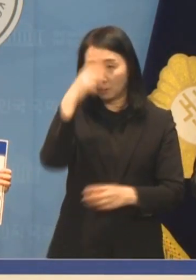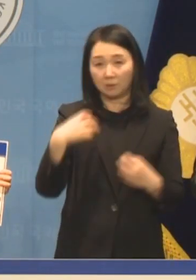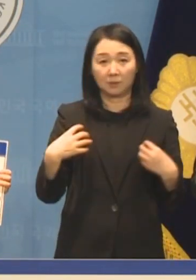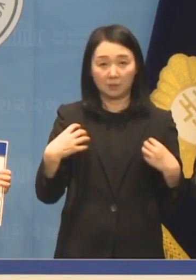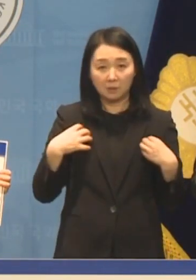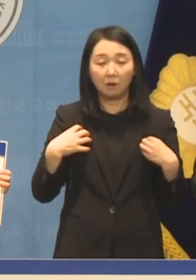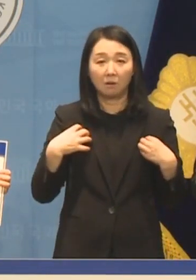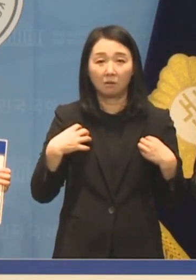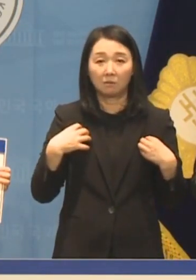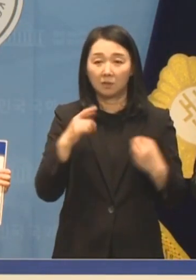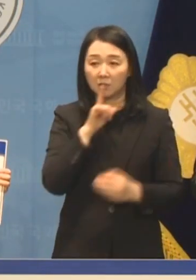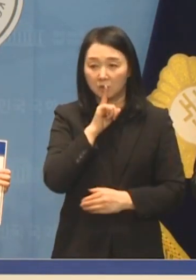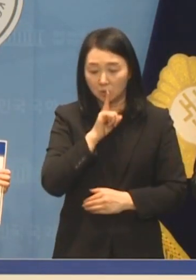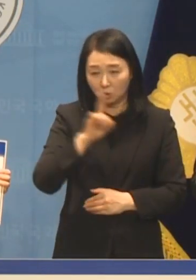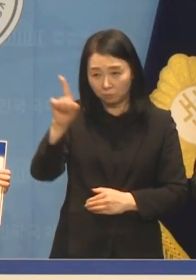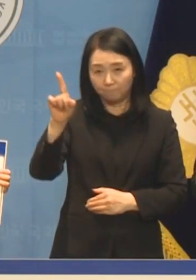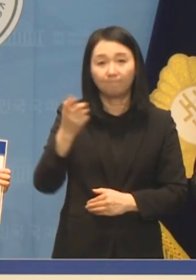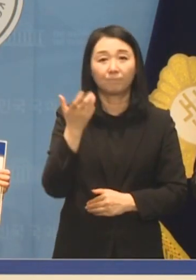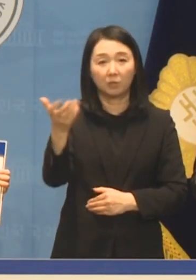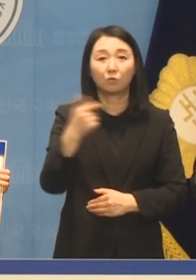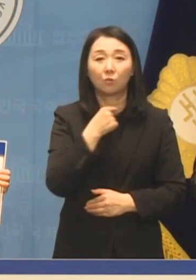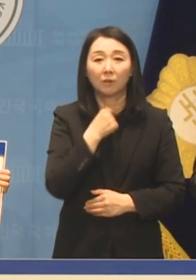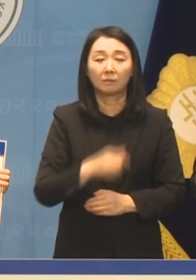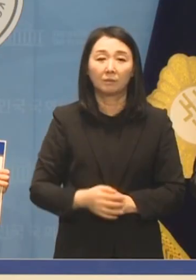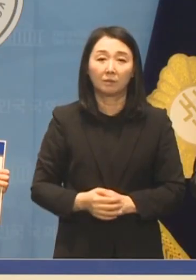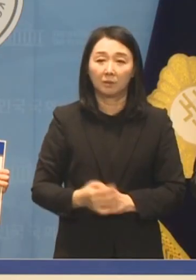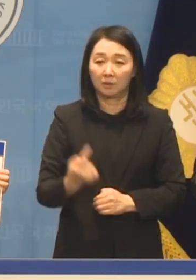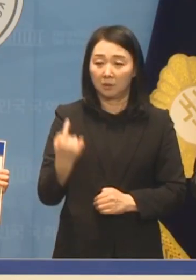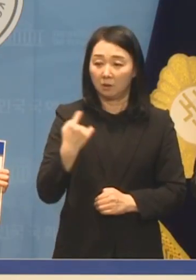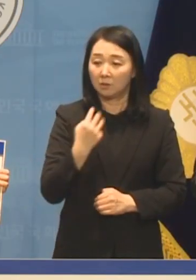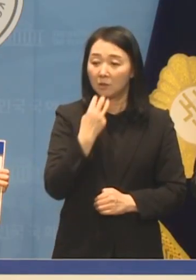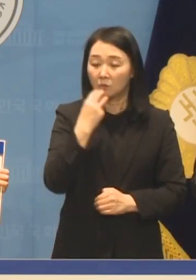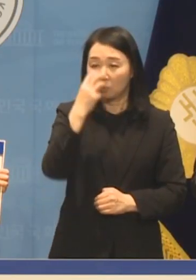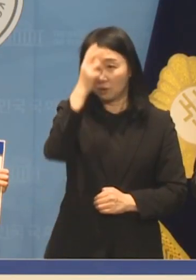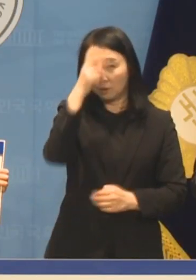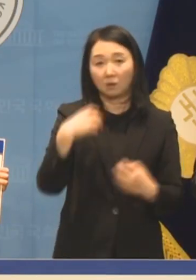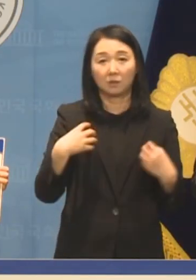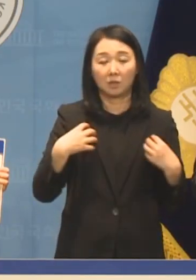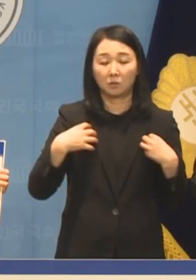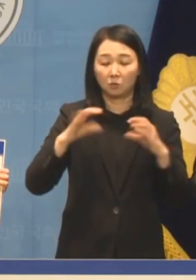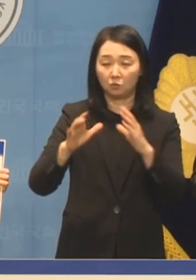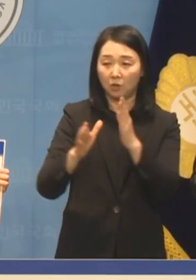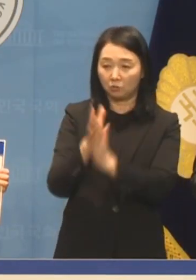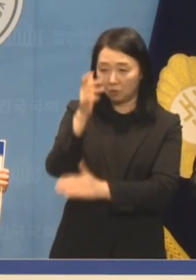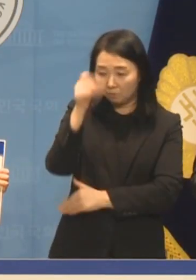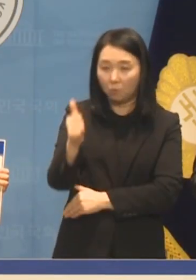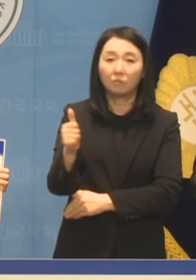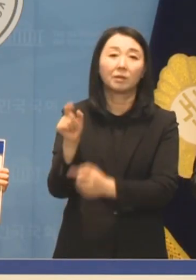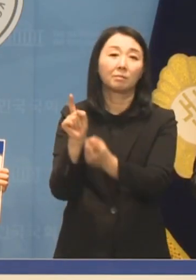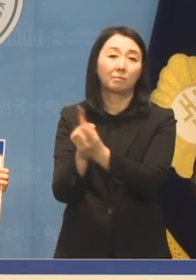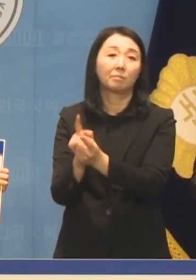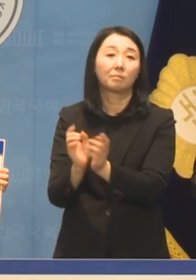서울경찰청에 이 고발장을 제출합니다. 어제 서울경찰청 국수본부장을